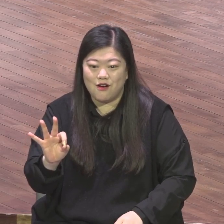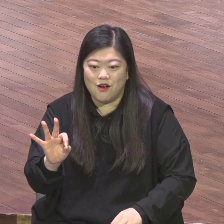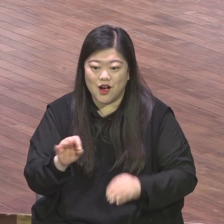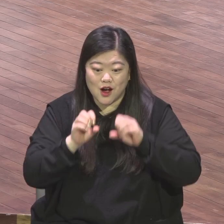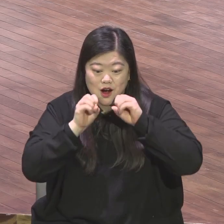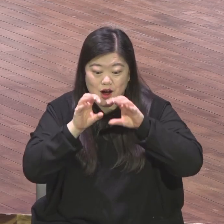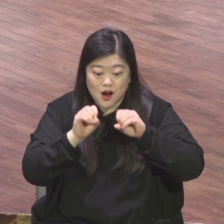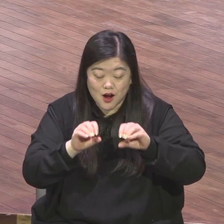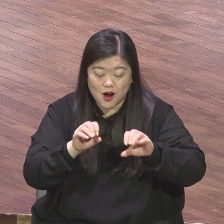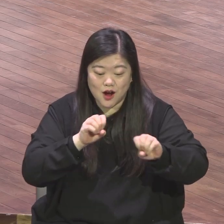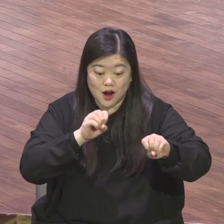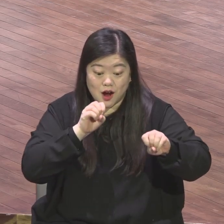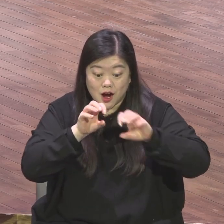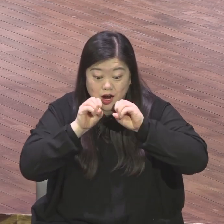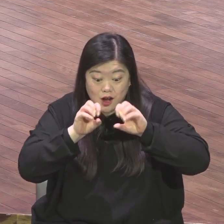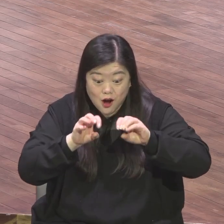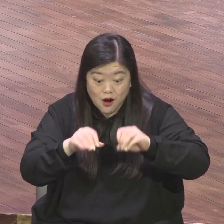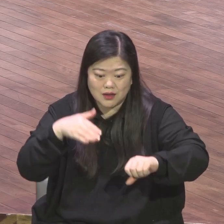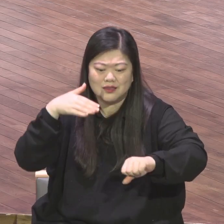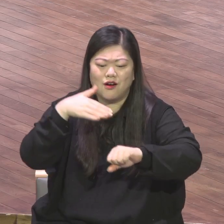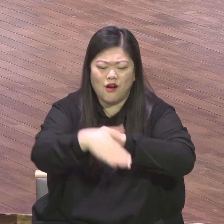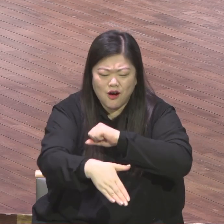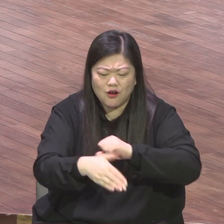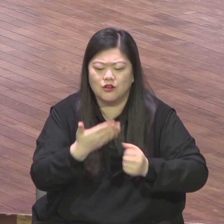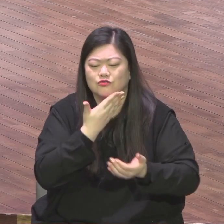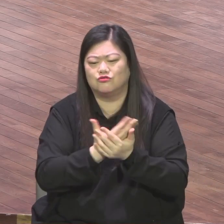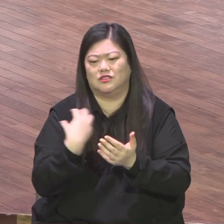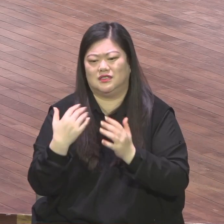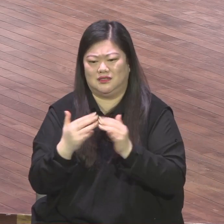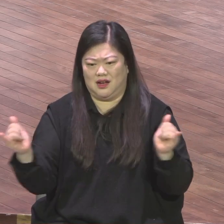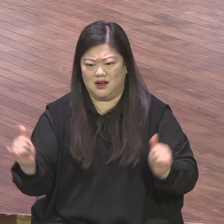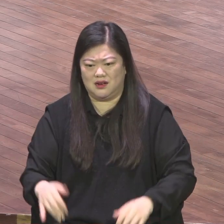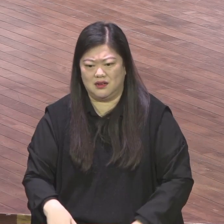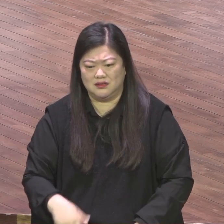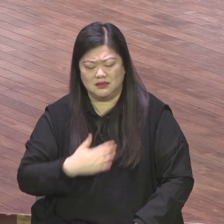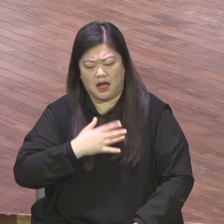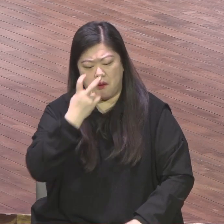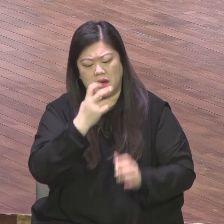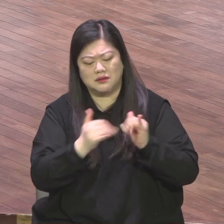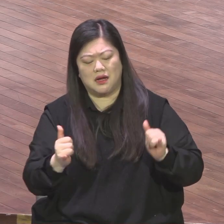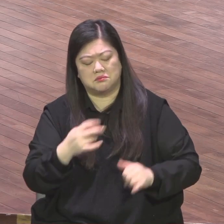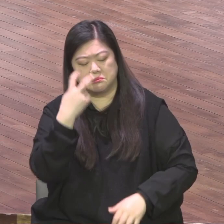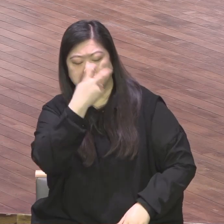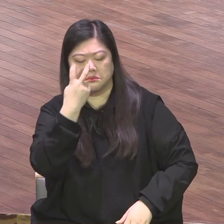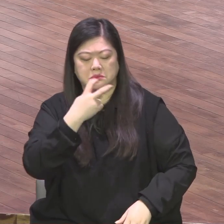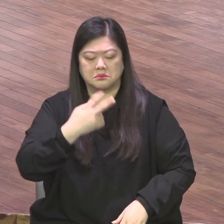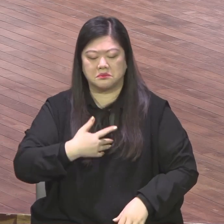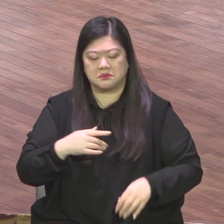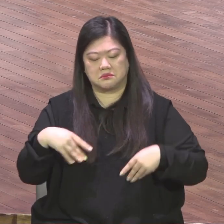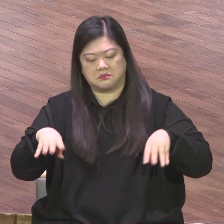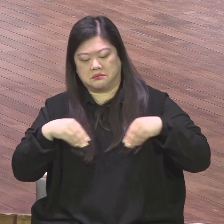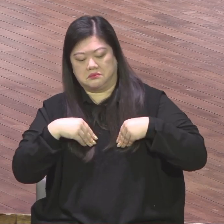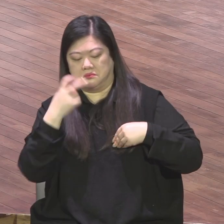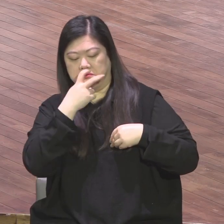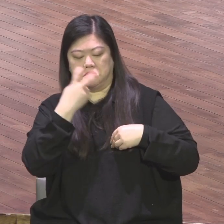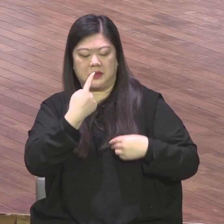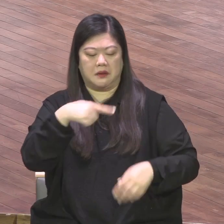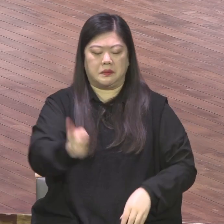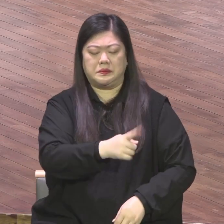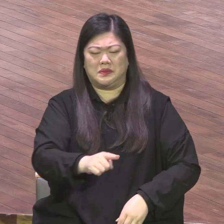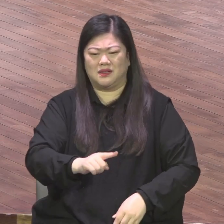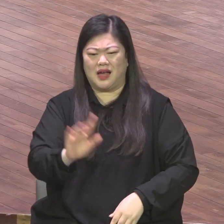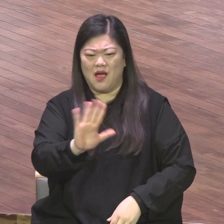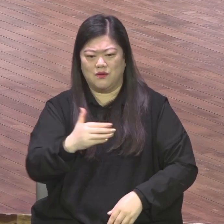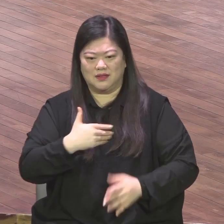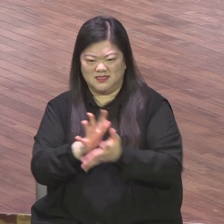지역 직장 내가 다니는 직장 내가 하는 사업 내가 만나는 사람 그거예요. 뭐 유별나게 시간